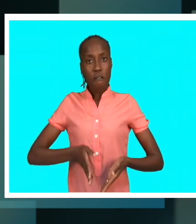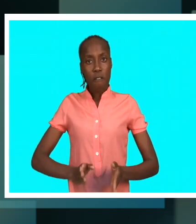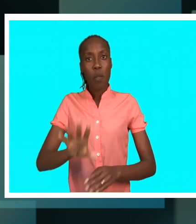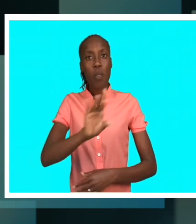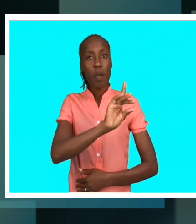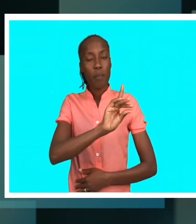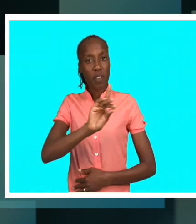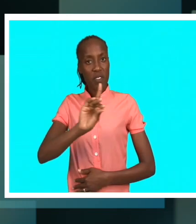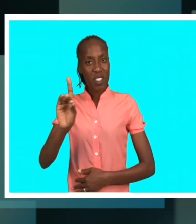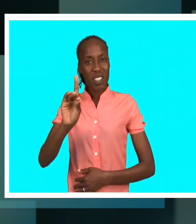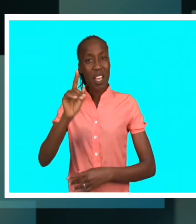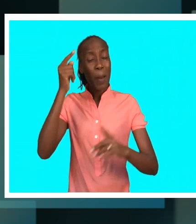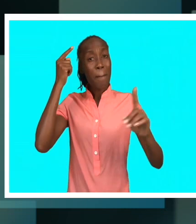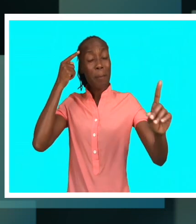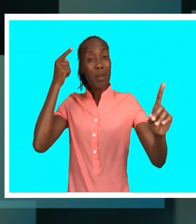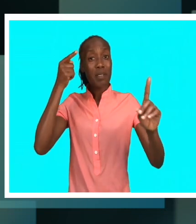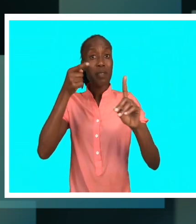especial,